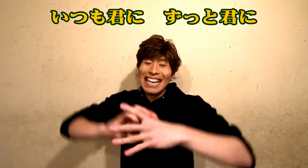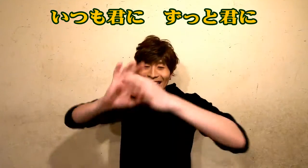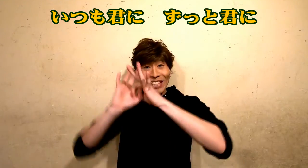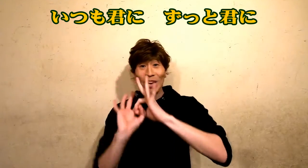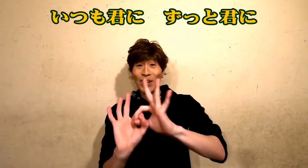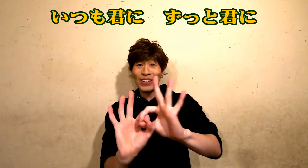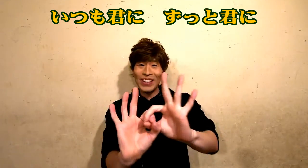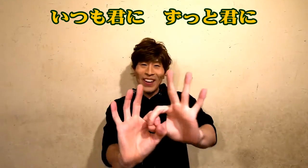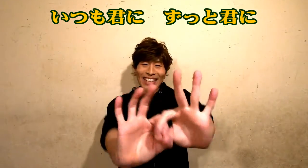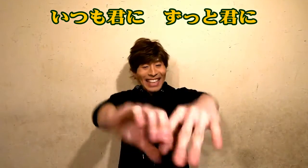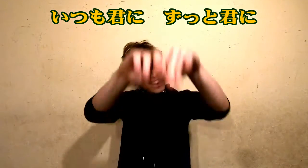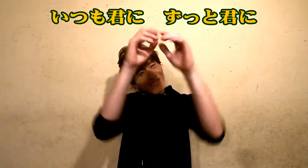ずっと君に